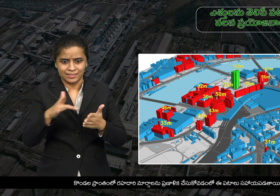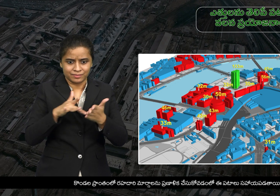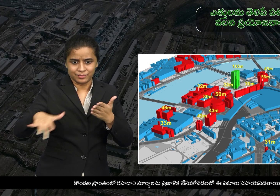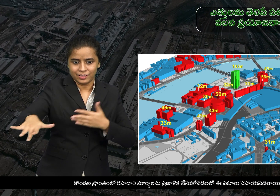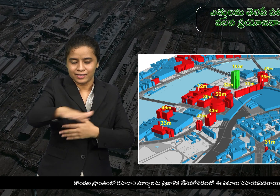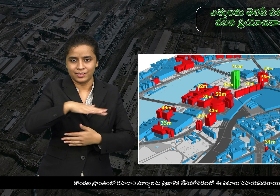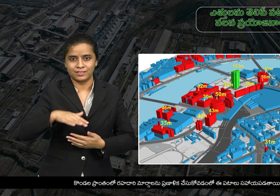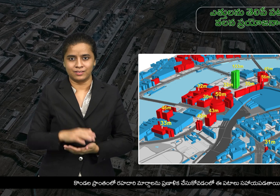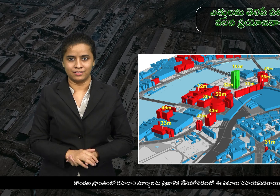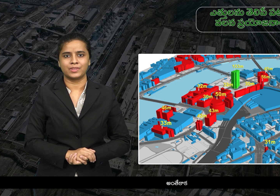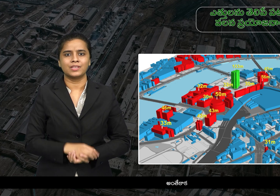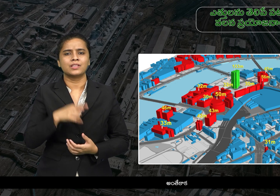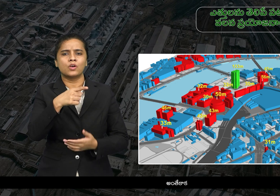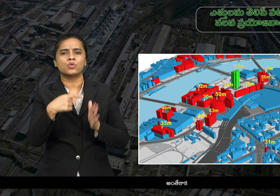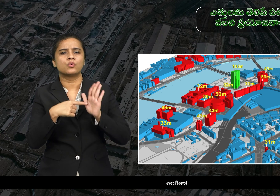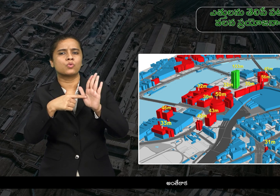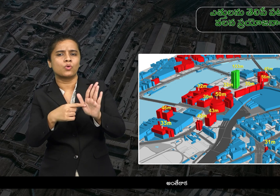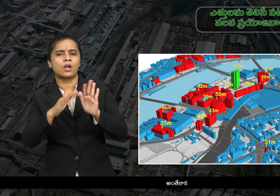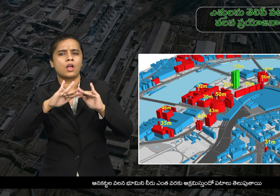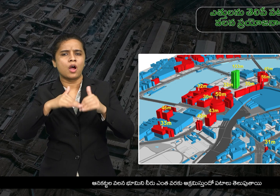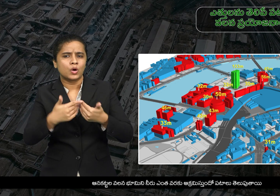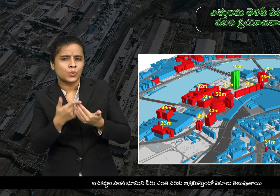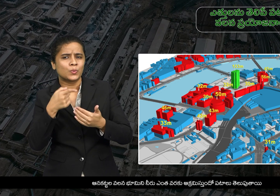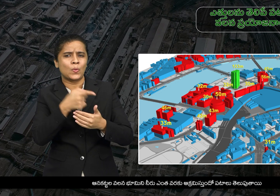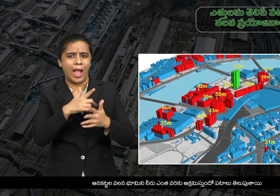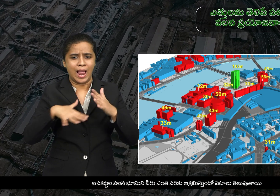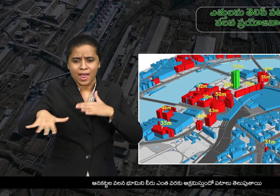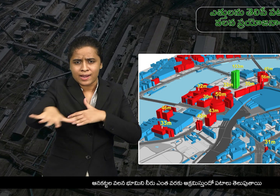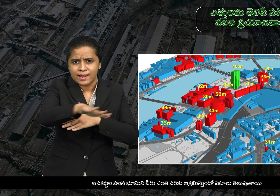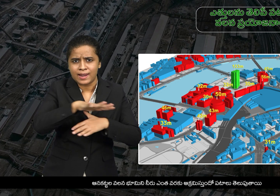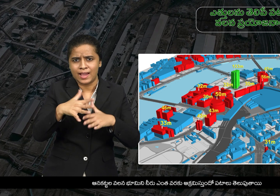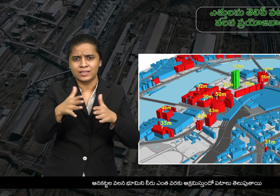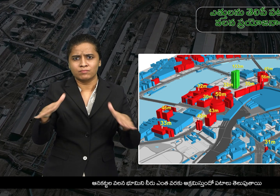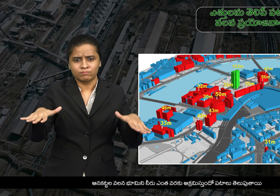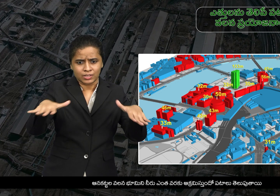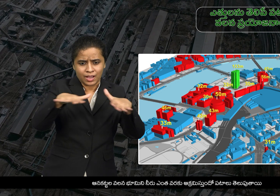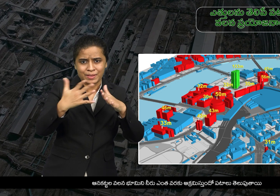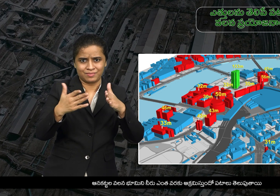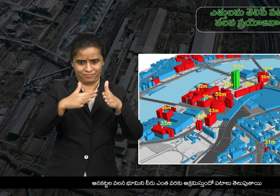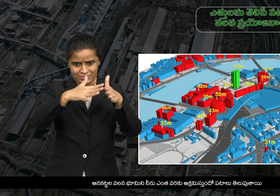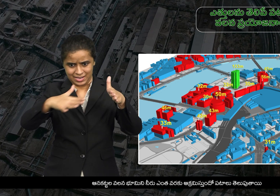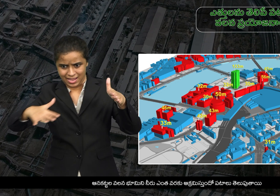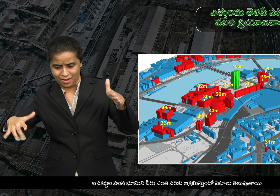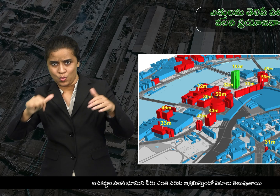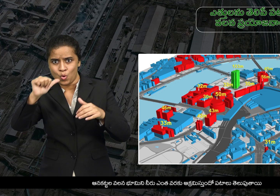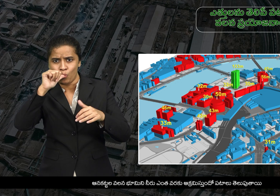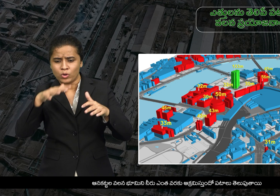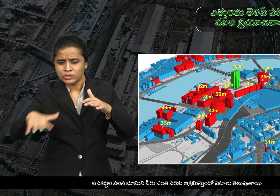సహాయపడతాయి. అంతేకాక ఆనకట్టల వలన భూమిని నీరు ఎంతవరకు ఆక్రమిస్తుందో